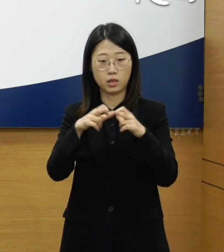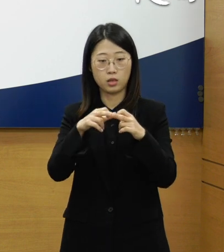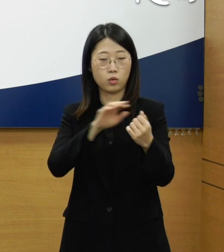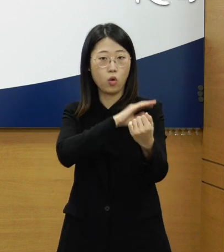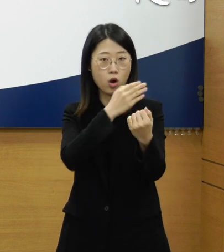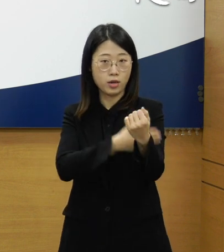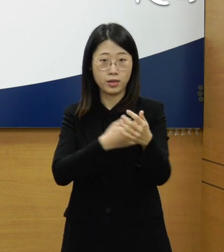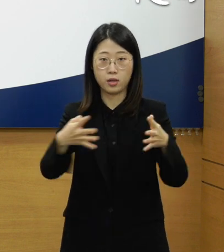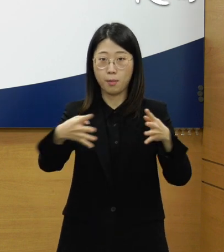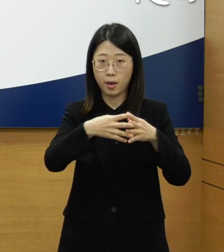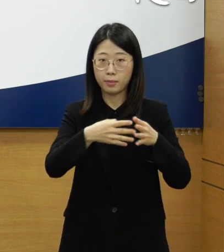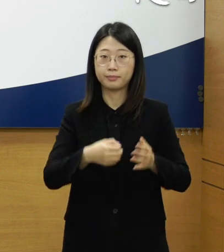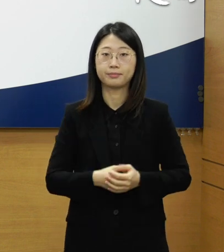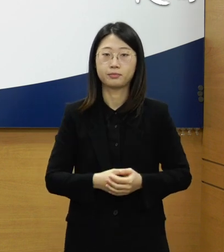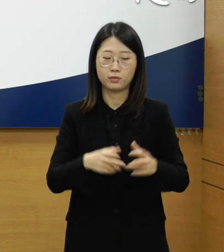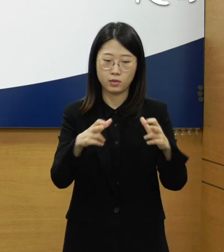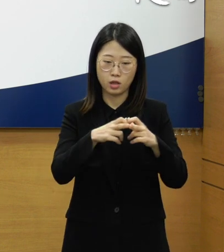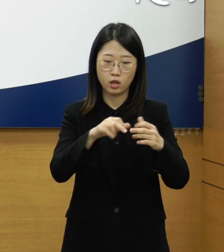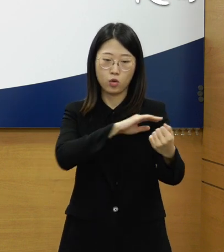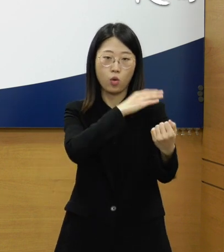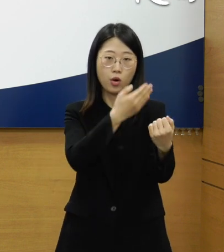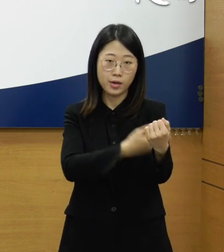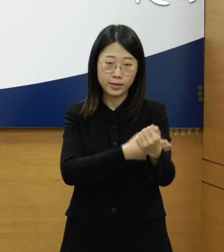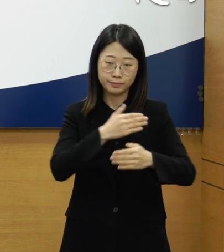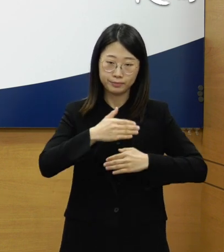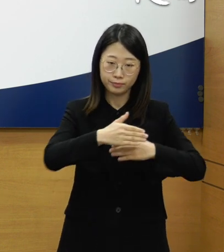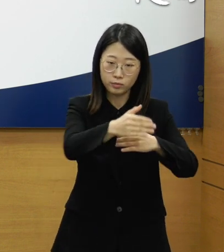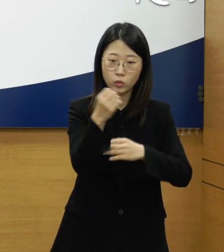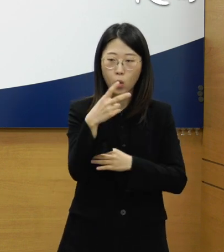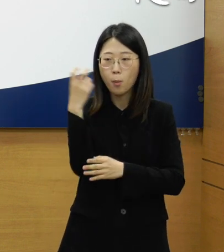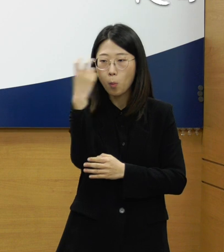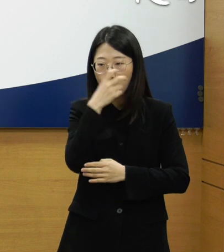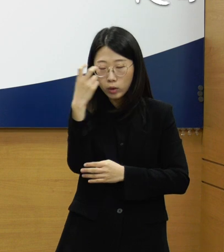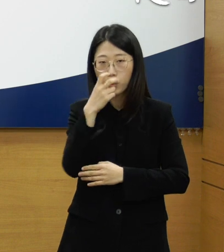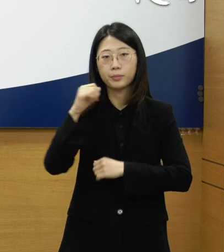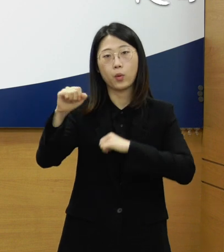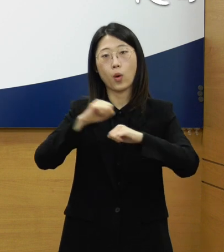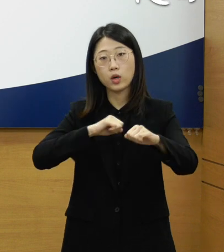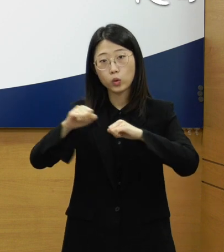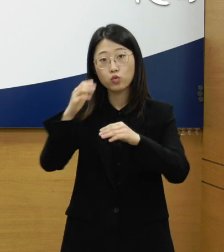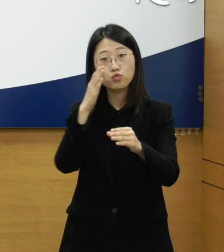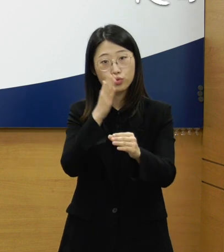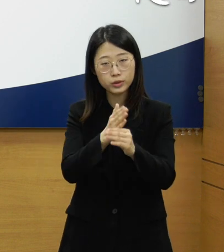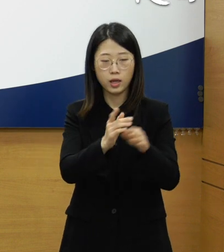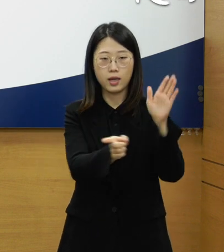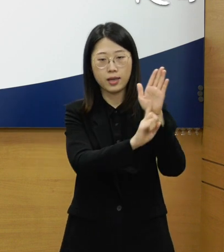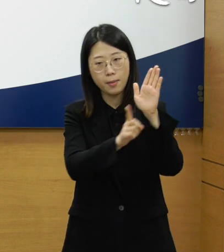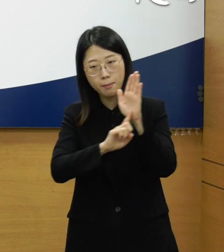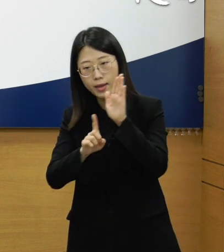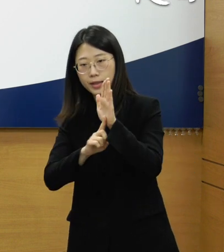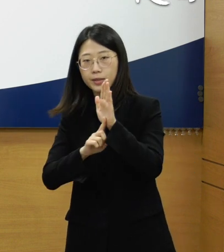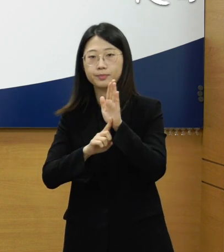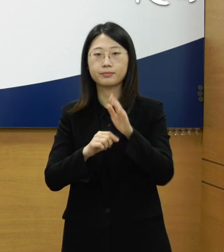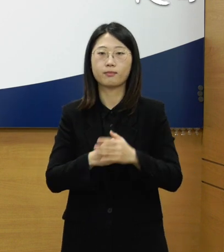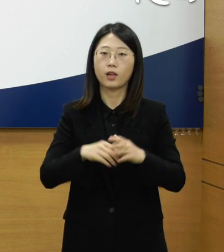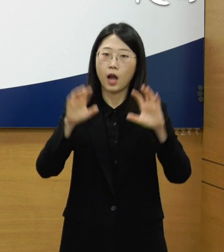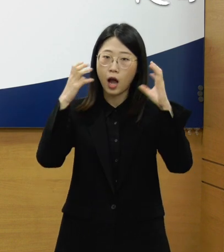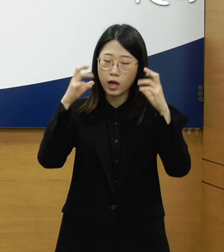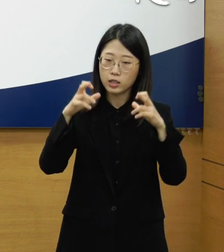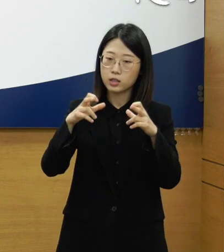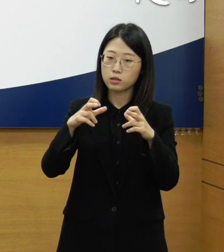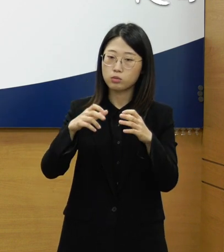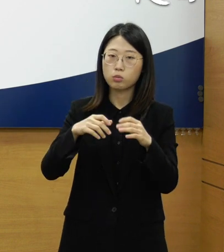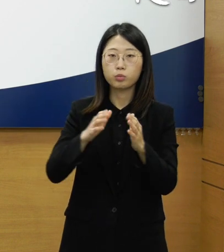기반한 장애인 권리 이행과 모니터링 활동을 중심으로 캠페인 및 동화 구현을